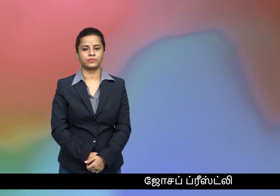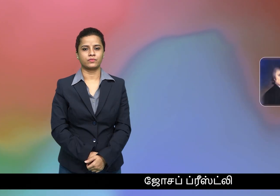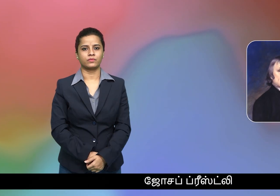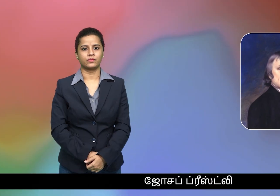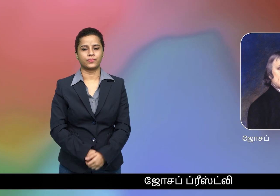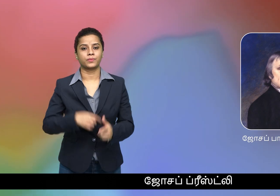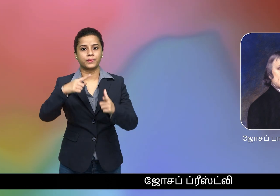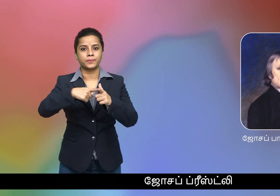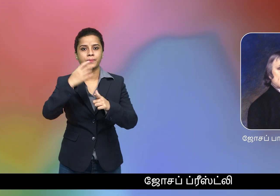ஜோசப் பிரீஸ்லி